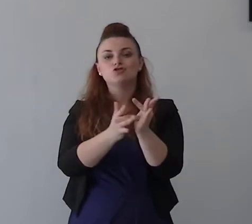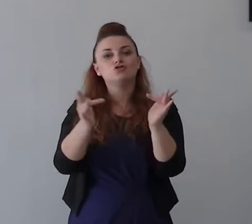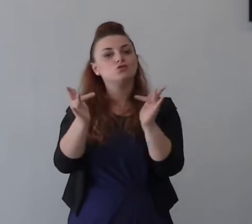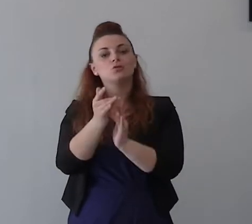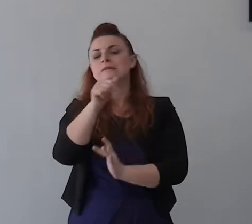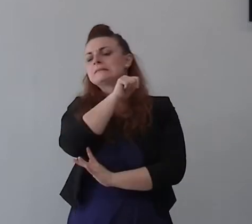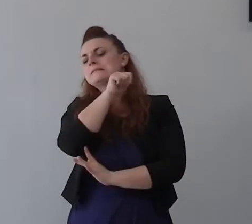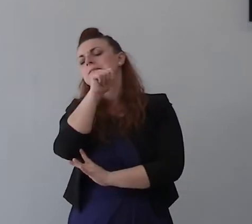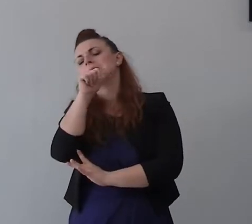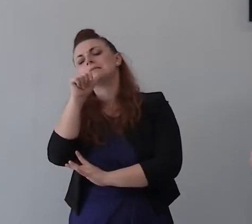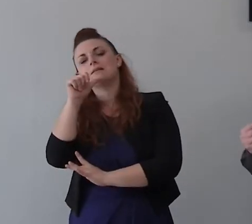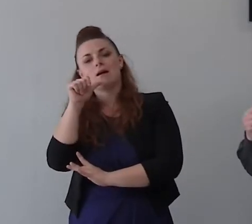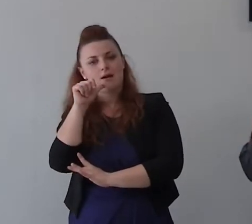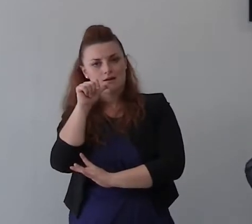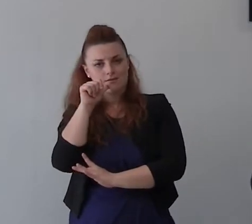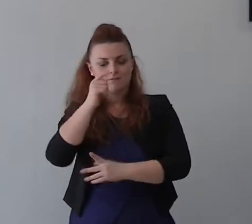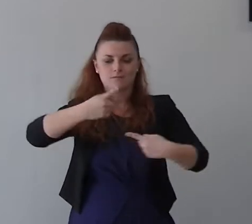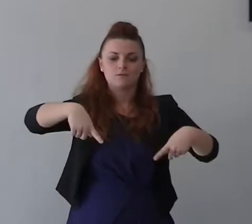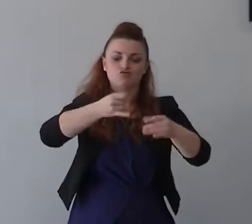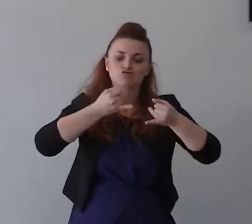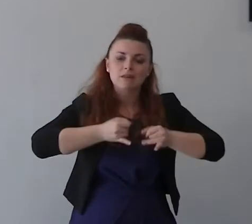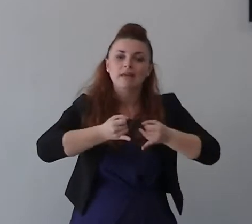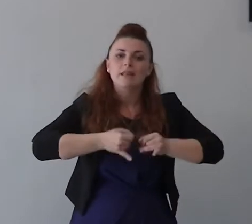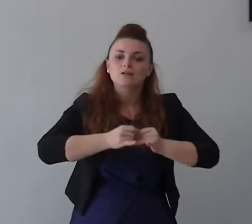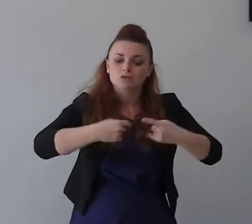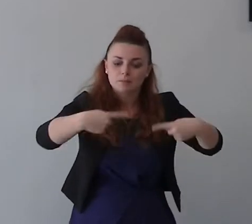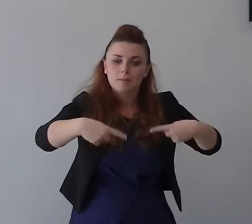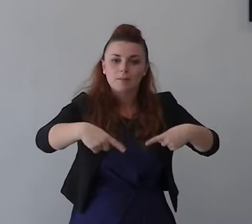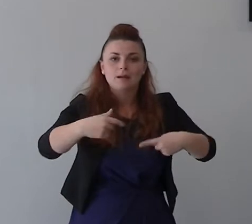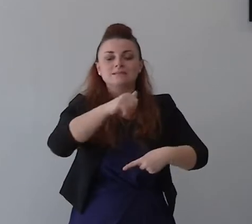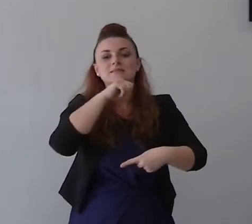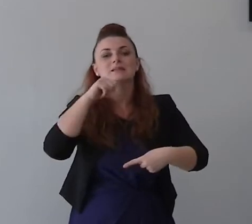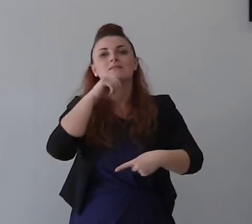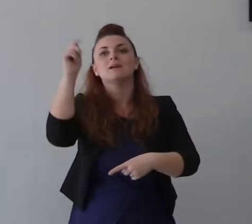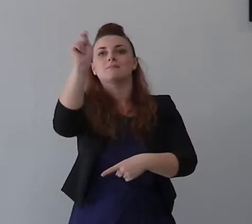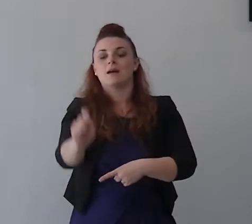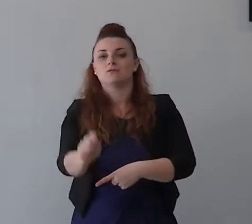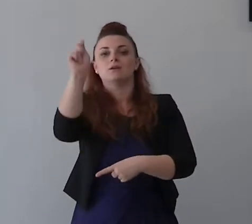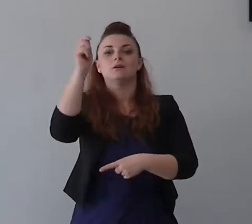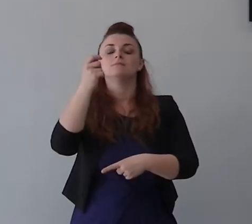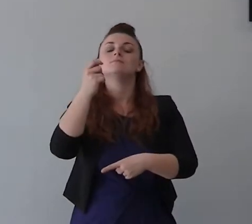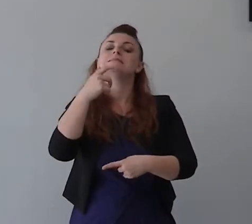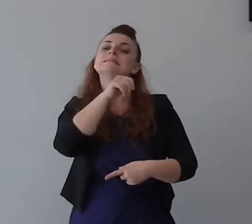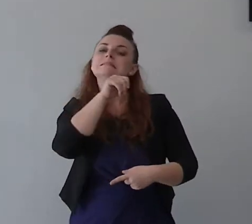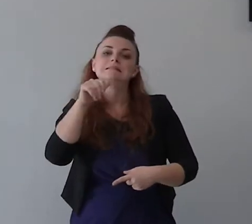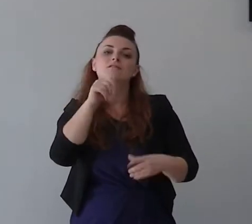bisogno questa generazione, è il segno della Pasqua. È il segno di una tomba vuota,